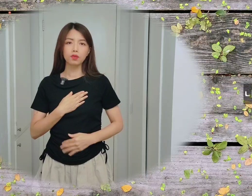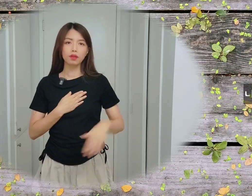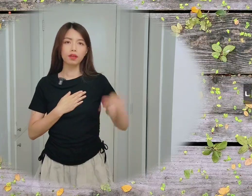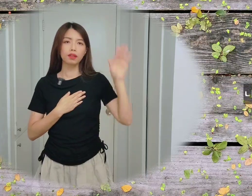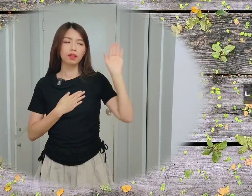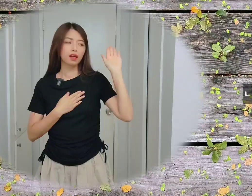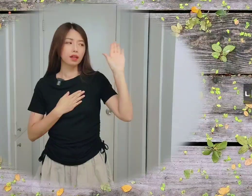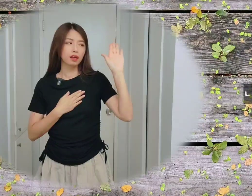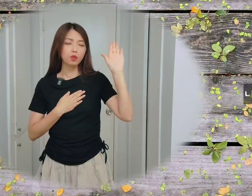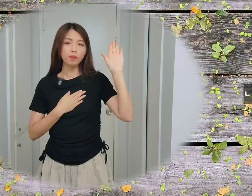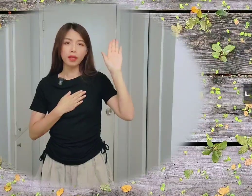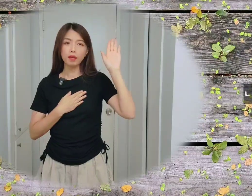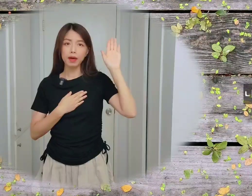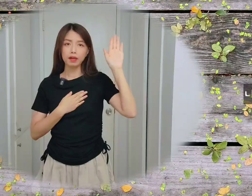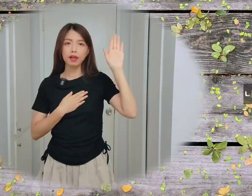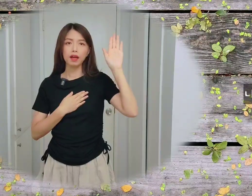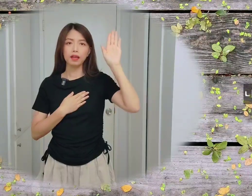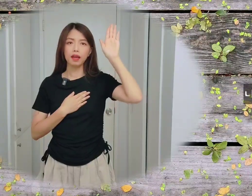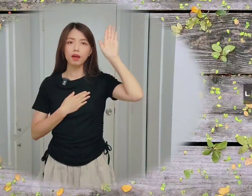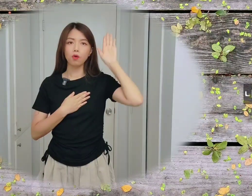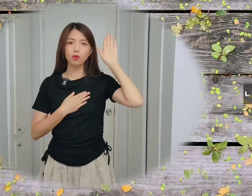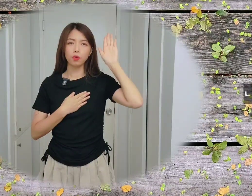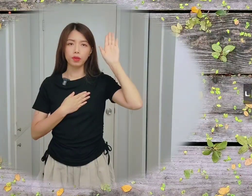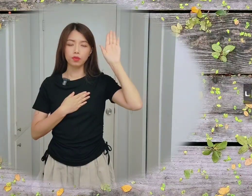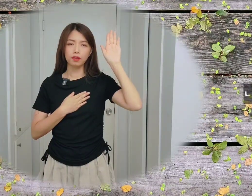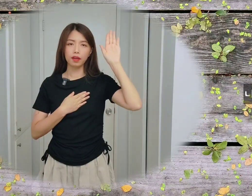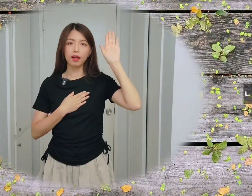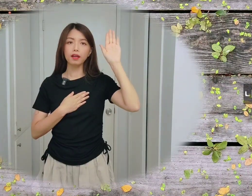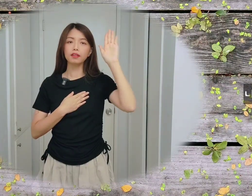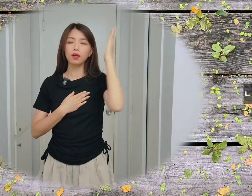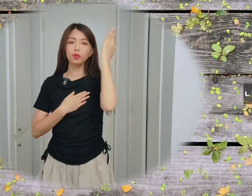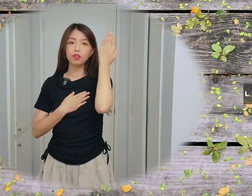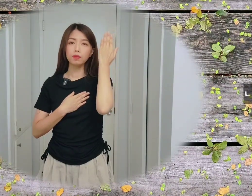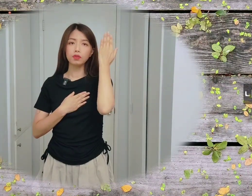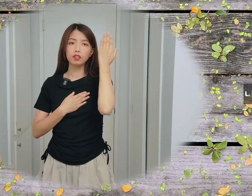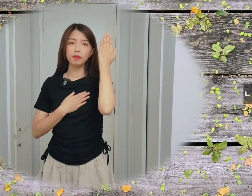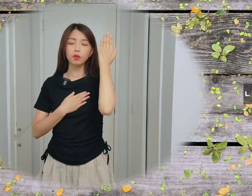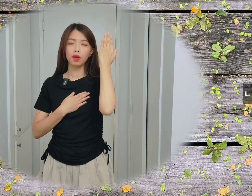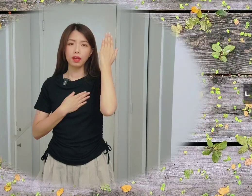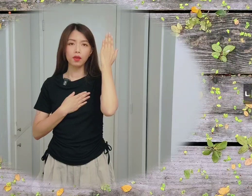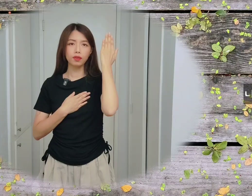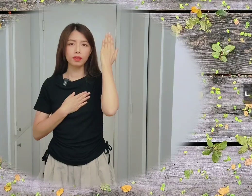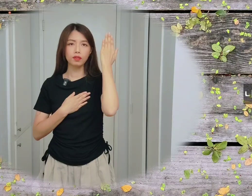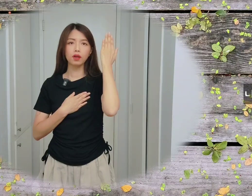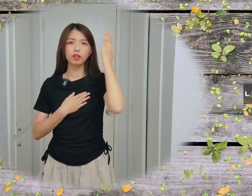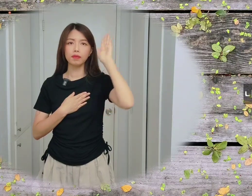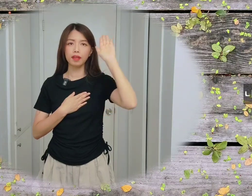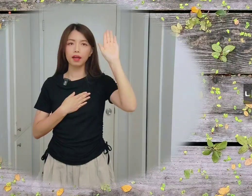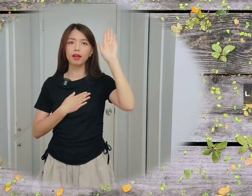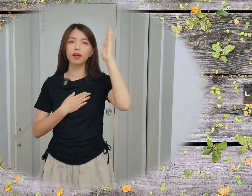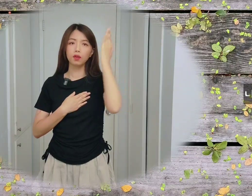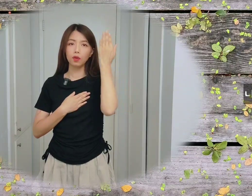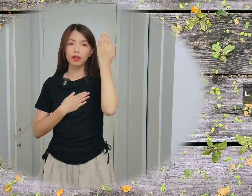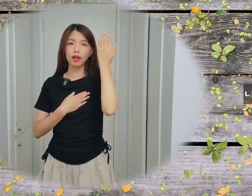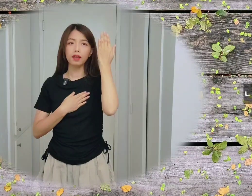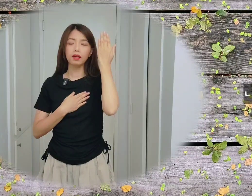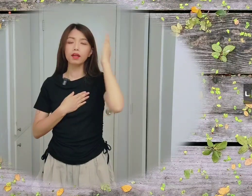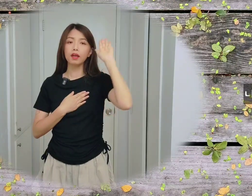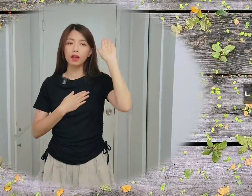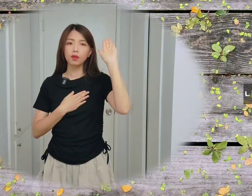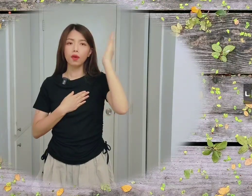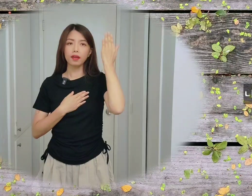되다 수어는 손바닥이 밖을 향하게 얼굴 옆에 두셨다가 그대로 뒤집어 주시면 되다라고 하는 뜻의 수어가 됩니다.